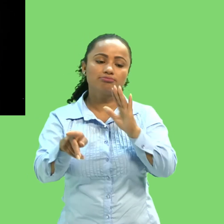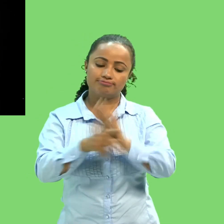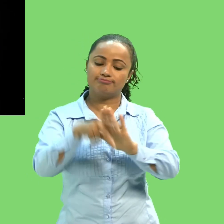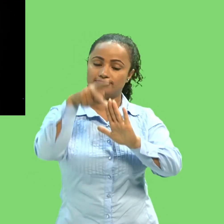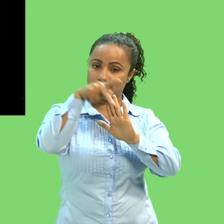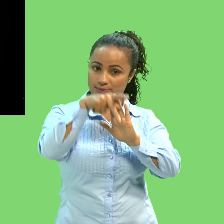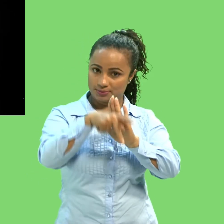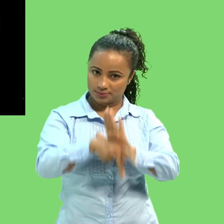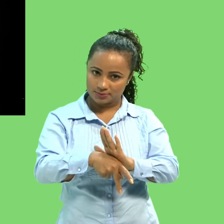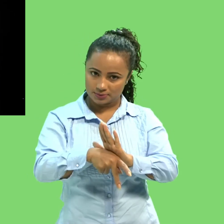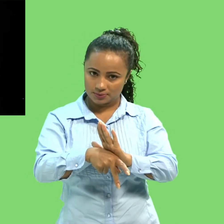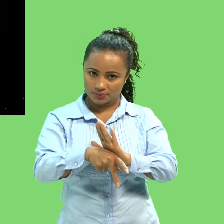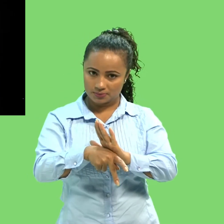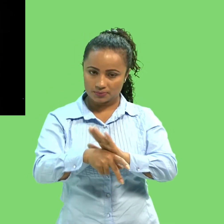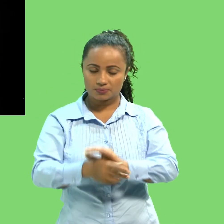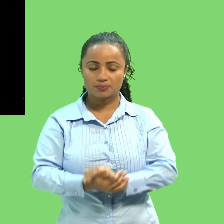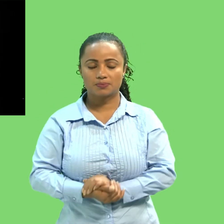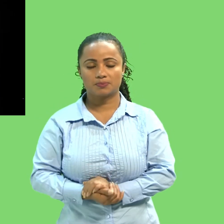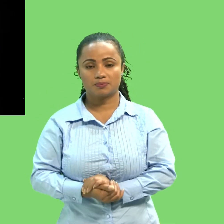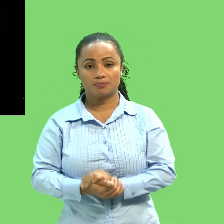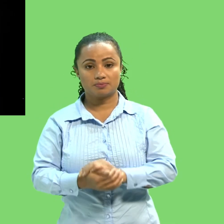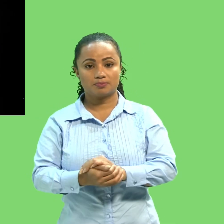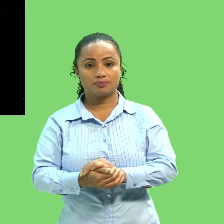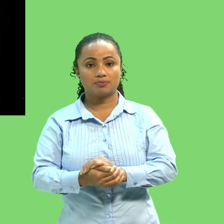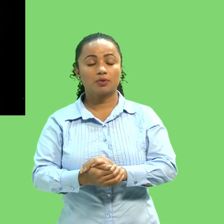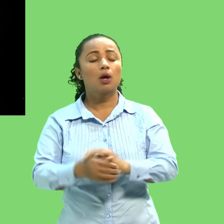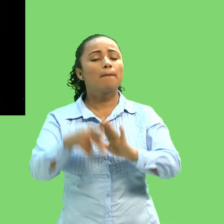de tradução,